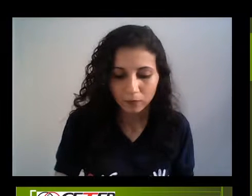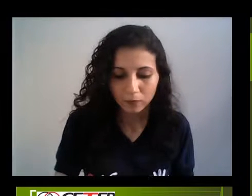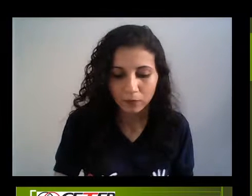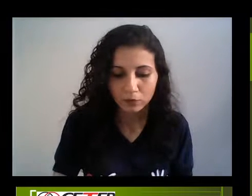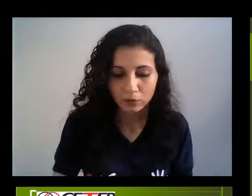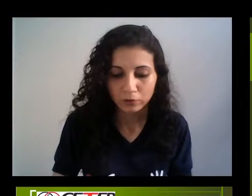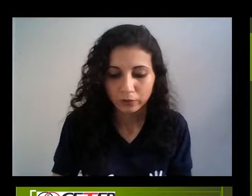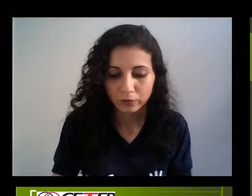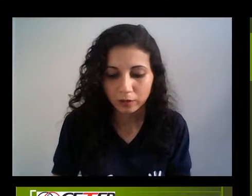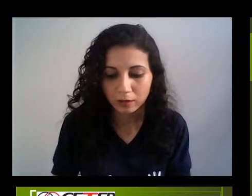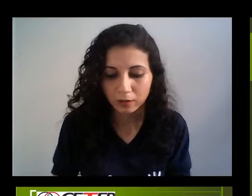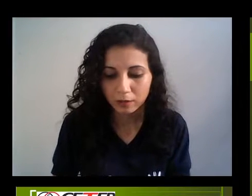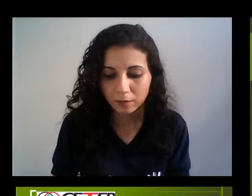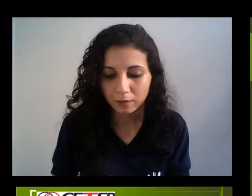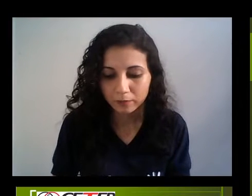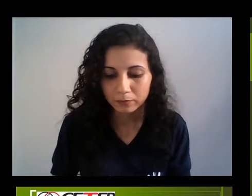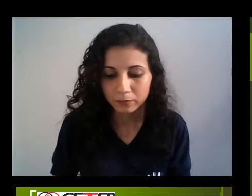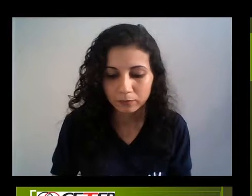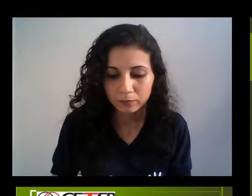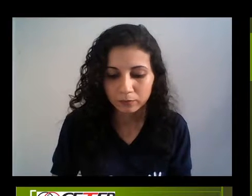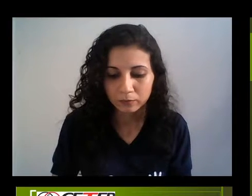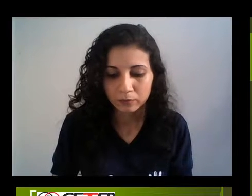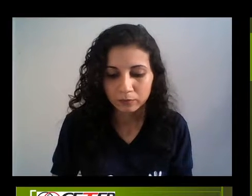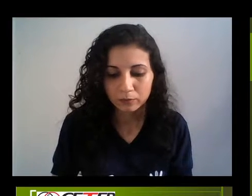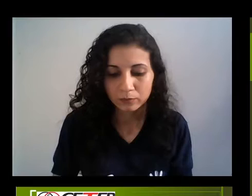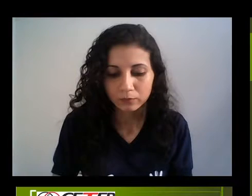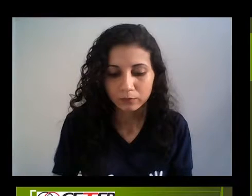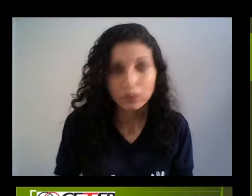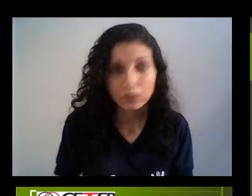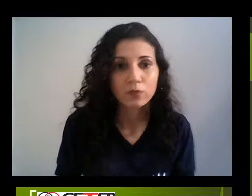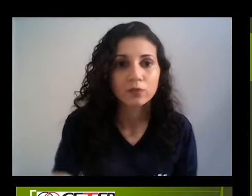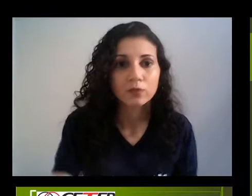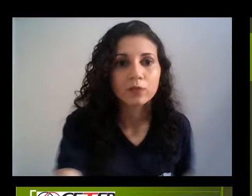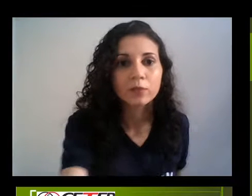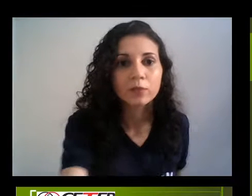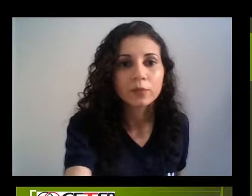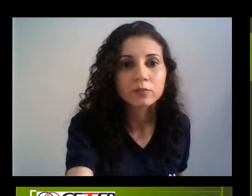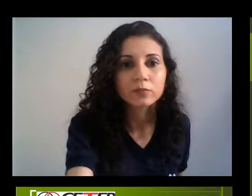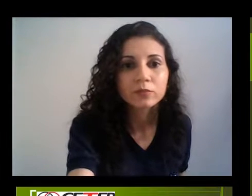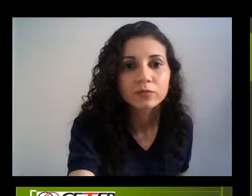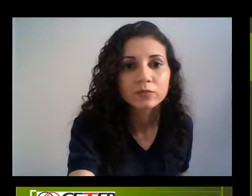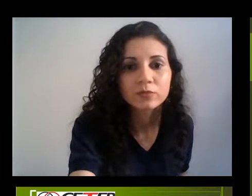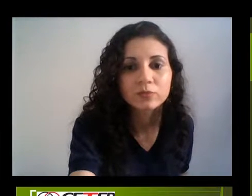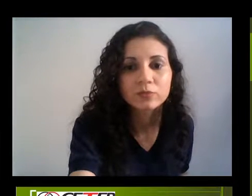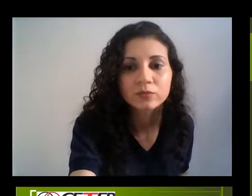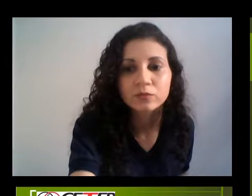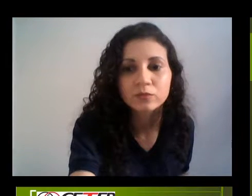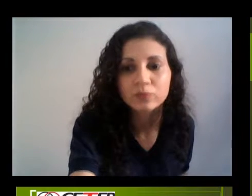Deixa eu ver aqui. Dá um tempinho.